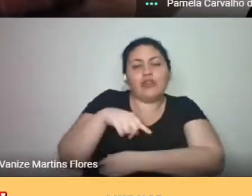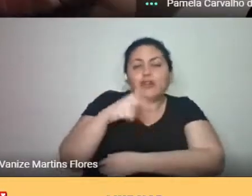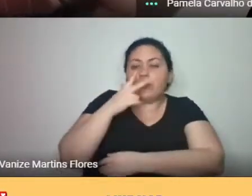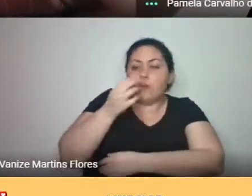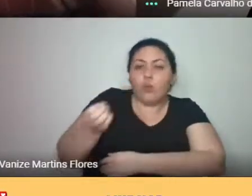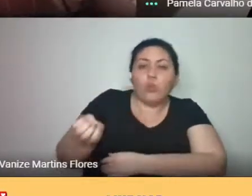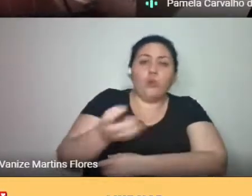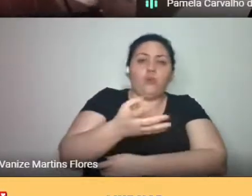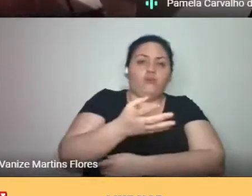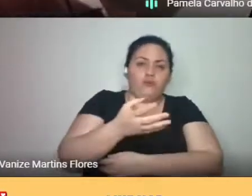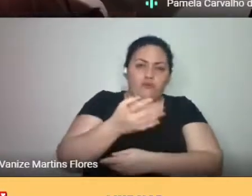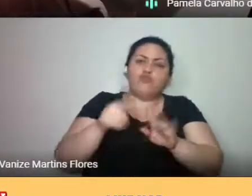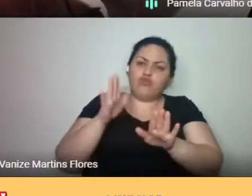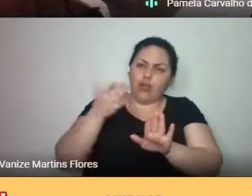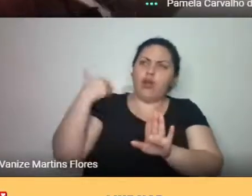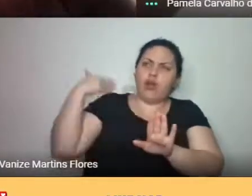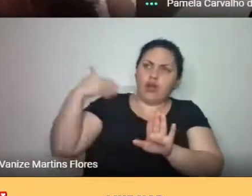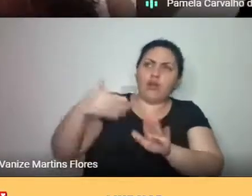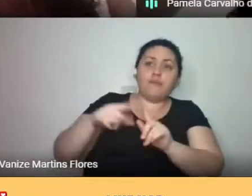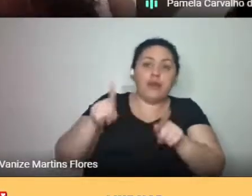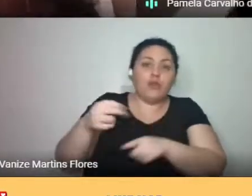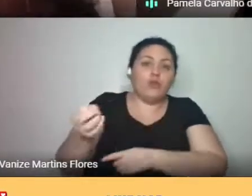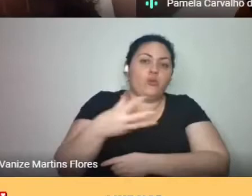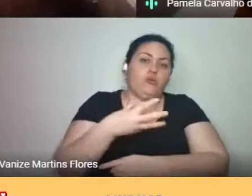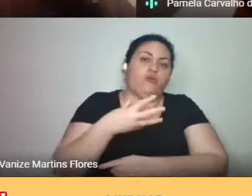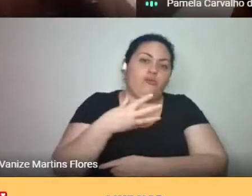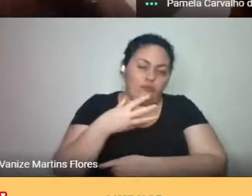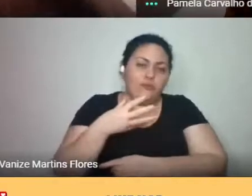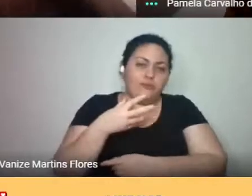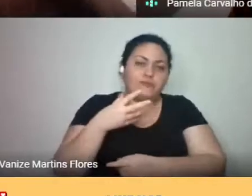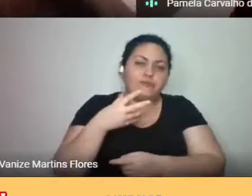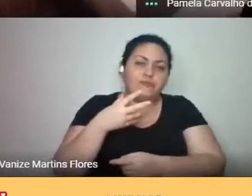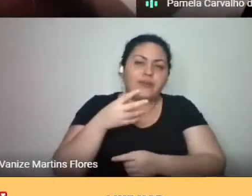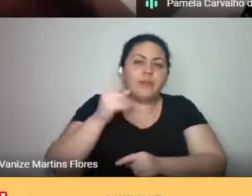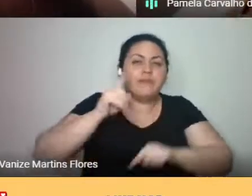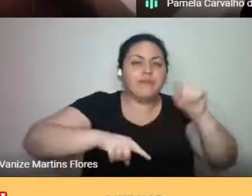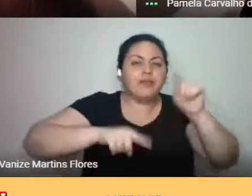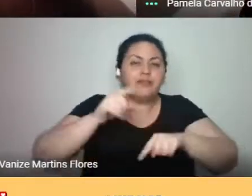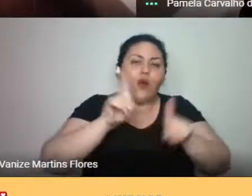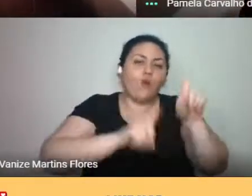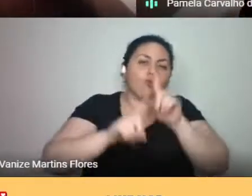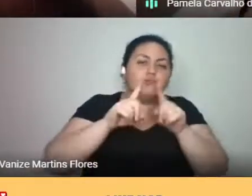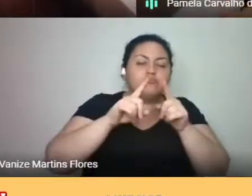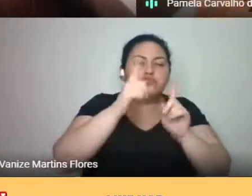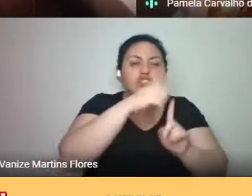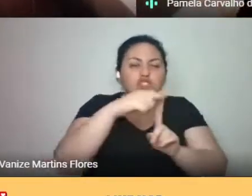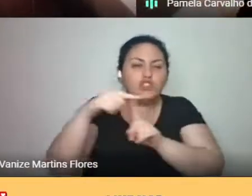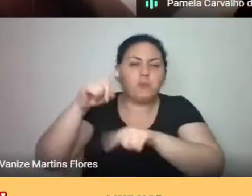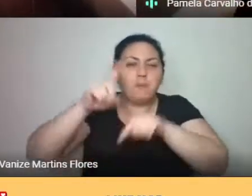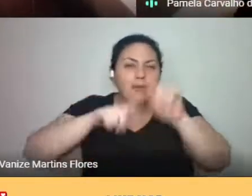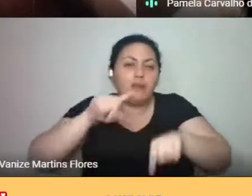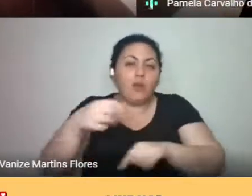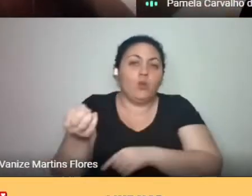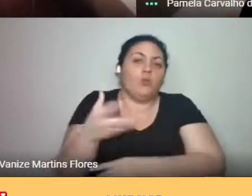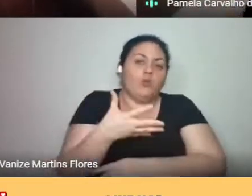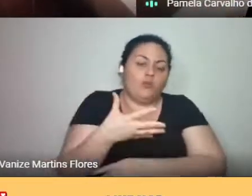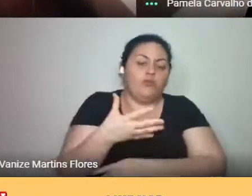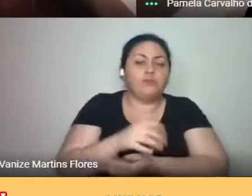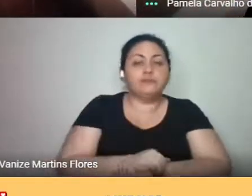bem-estar mesmo, elas são mais recentes, mas, né, já é um sinal de